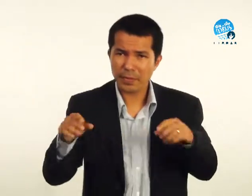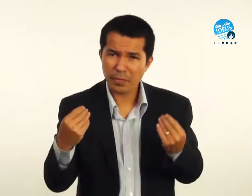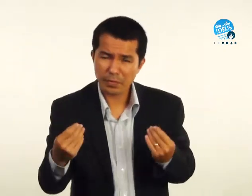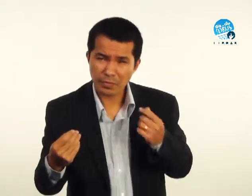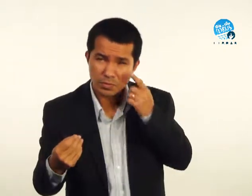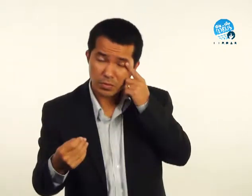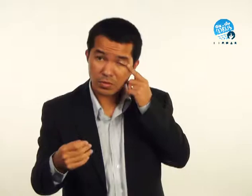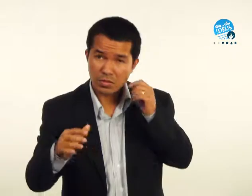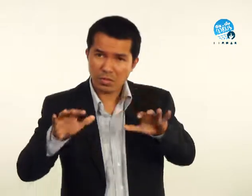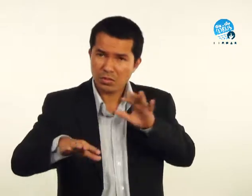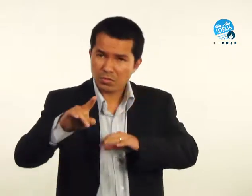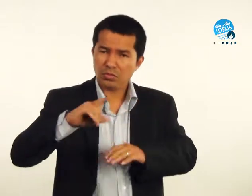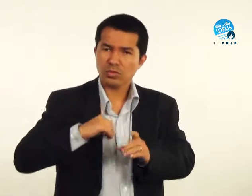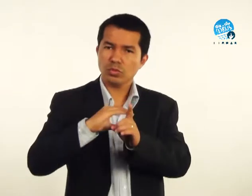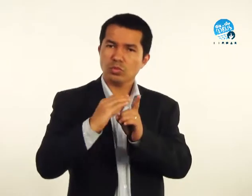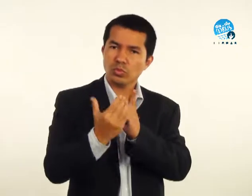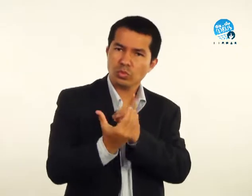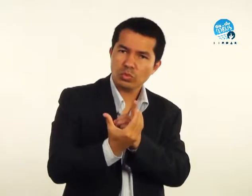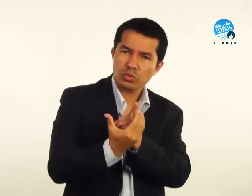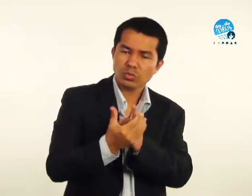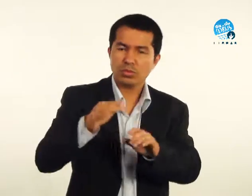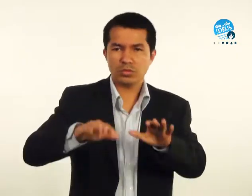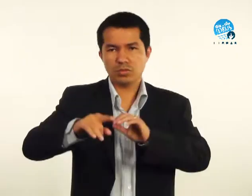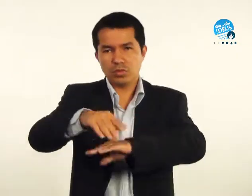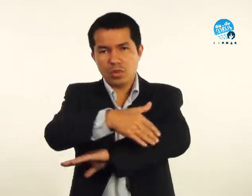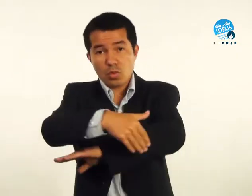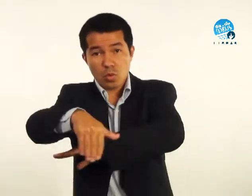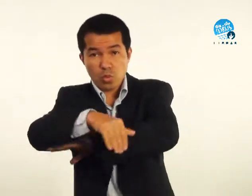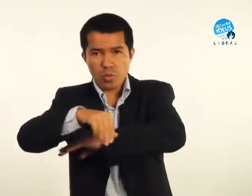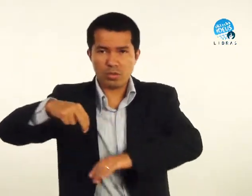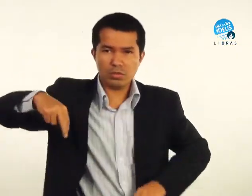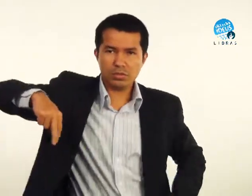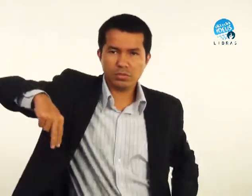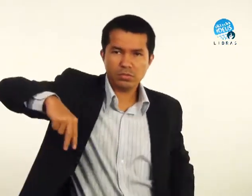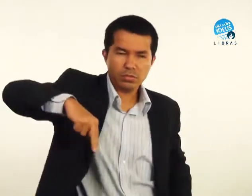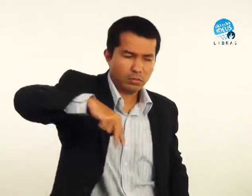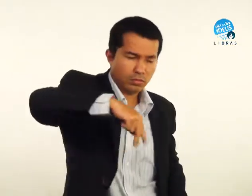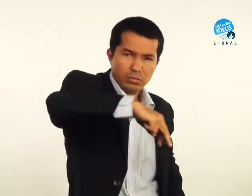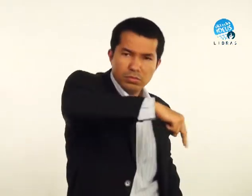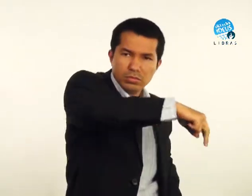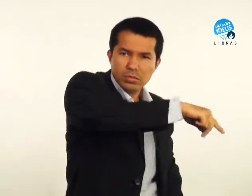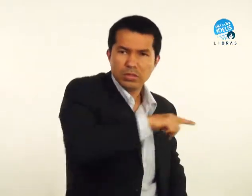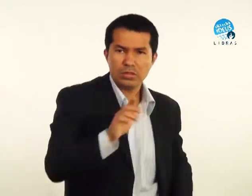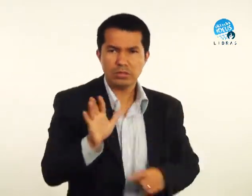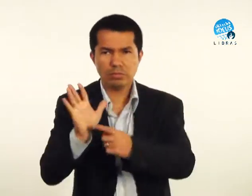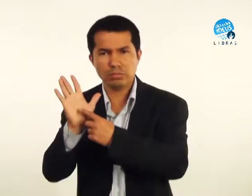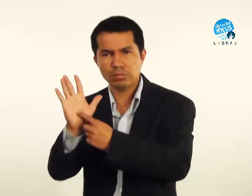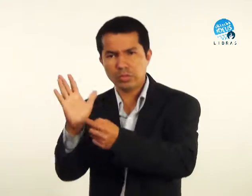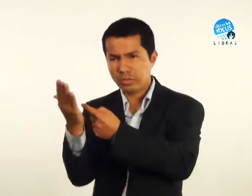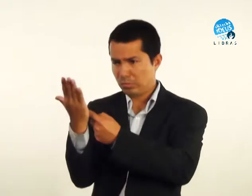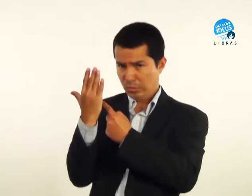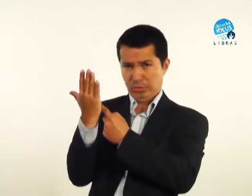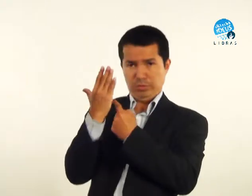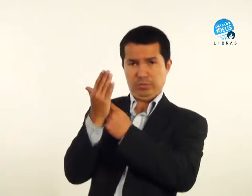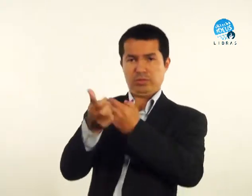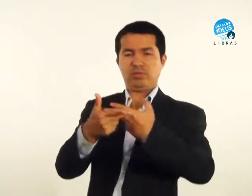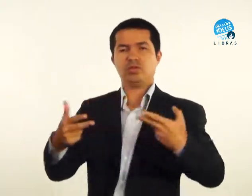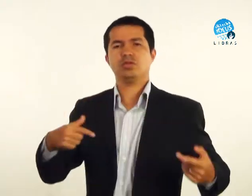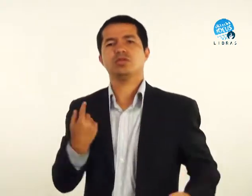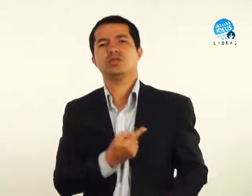só quando a gente está num culto. Ele faz quando a gente está andando na rua. E Ele começa a mostrar que a gente precisa de alguma coisa diferente